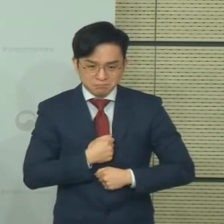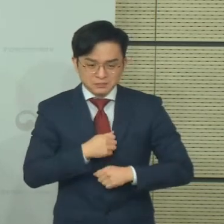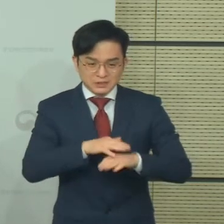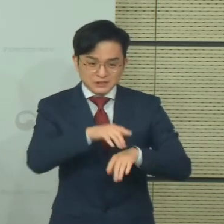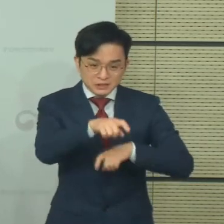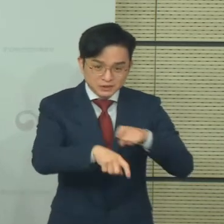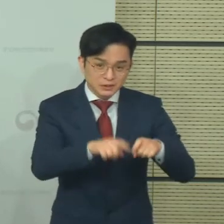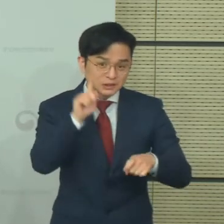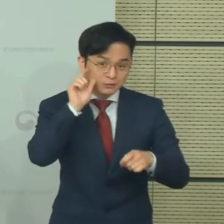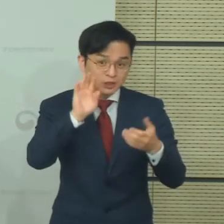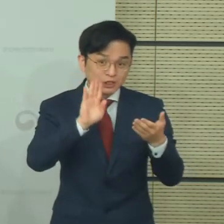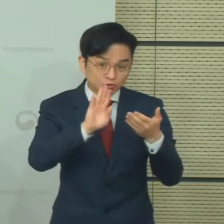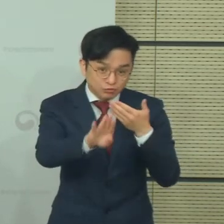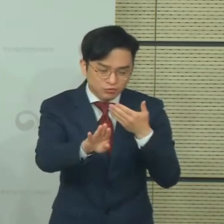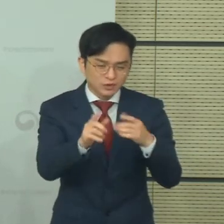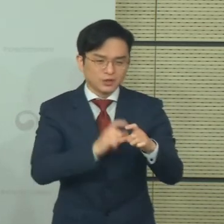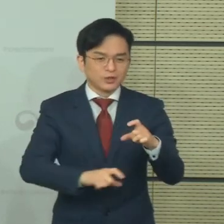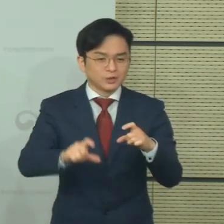살펴보도록 하겠습니다.